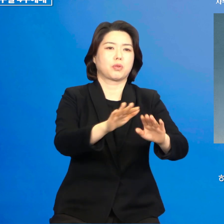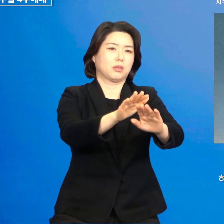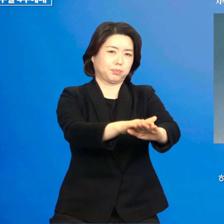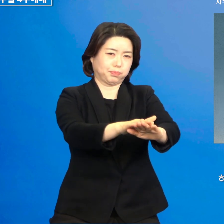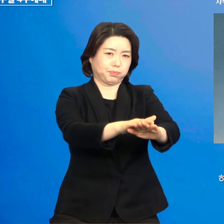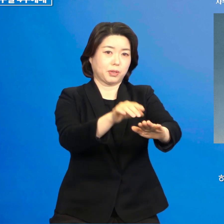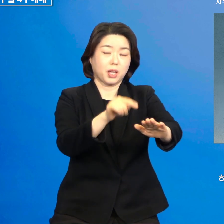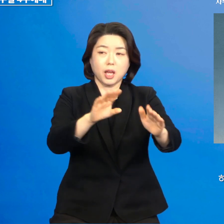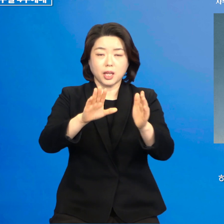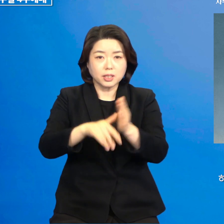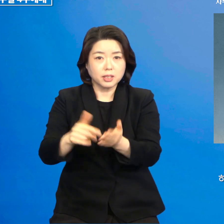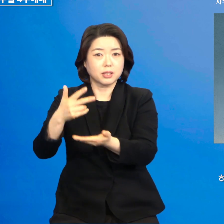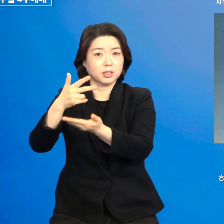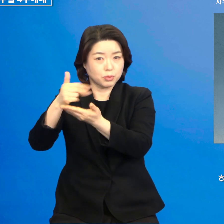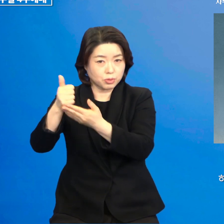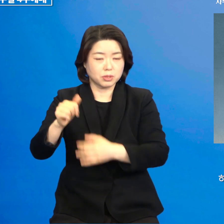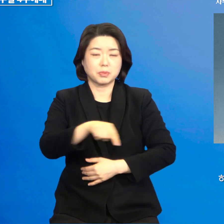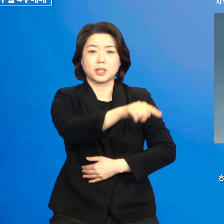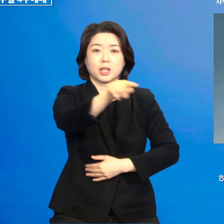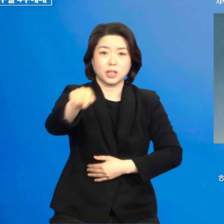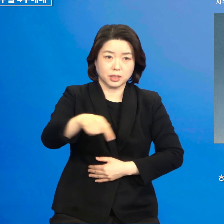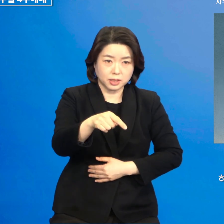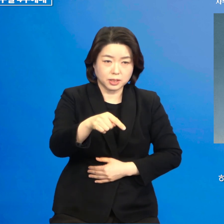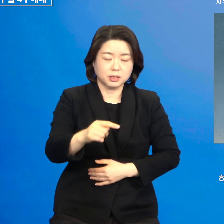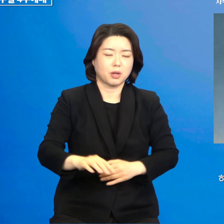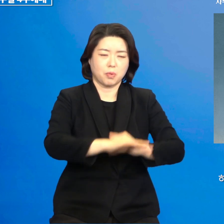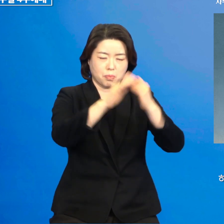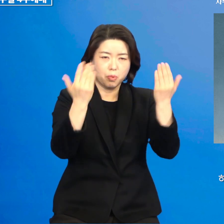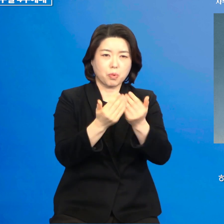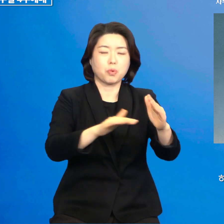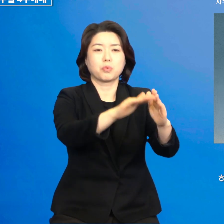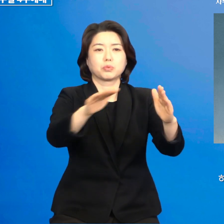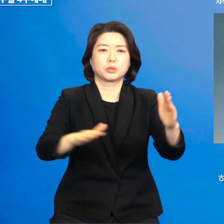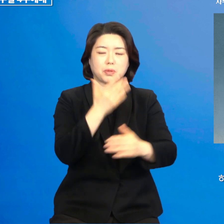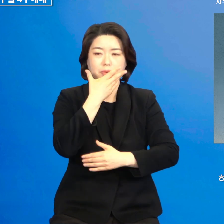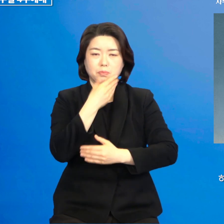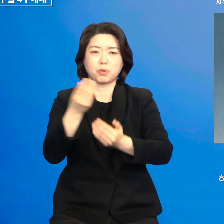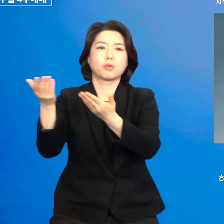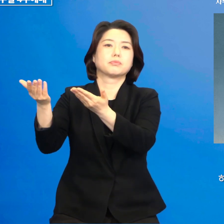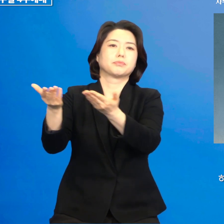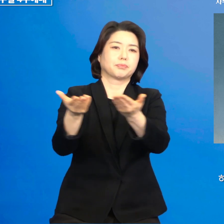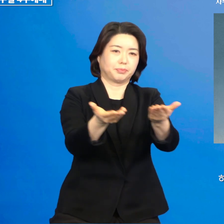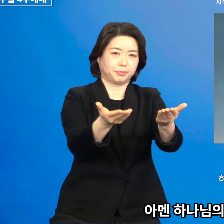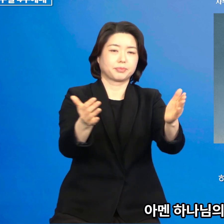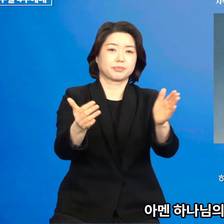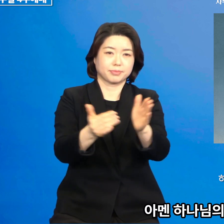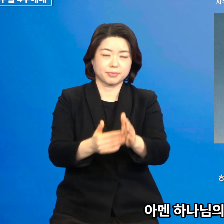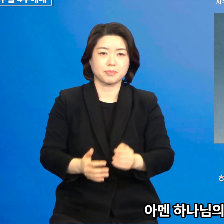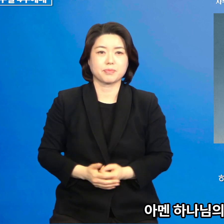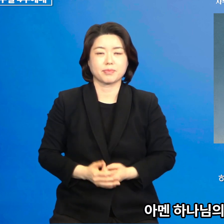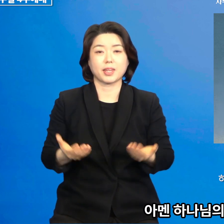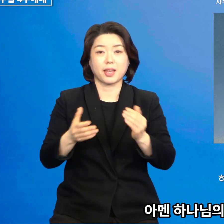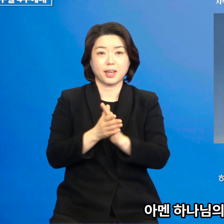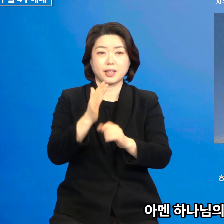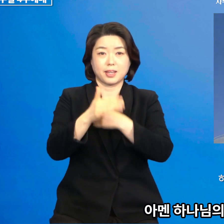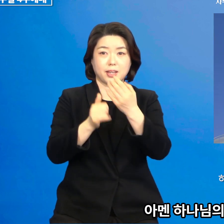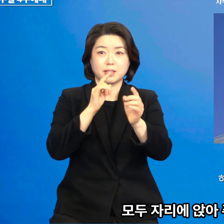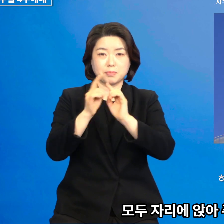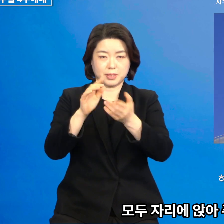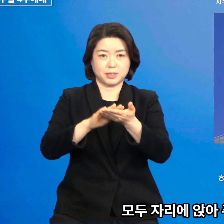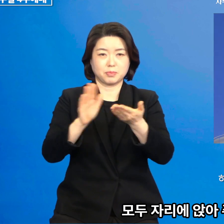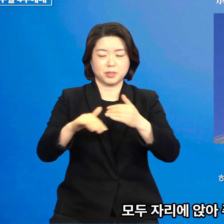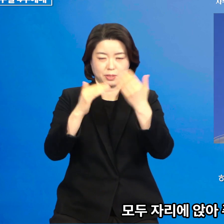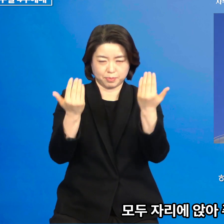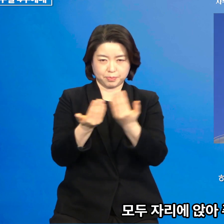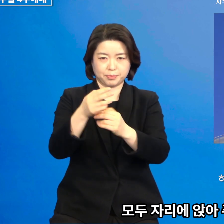그때 주님께서 오베데돔과 그의 온 집안에 복을 내려주셨다. 아멘. 하나님의 말씀입니다.